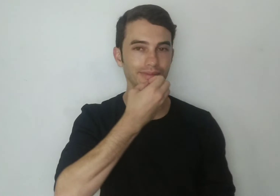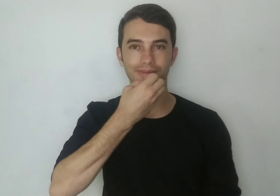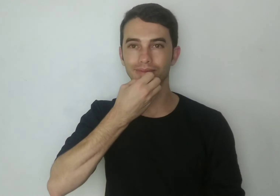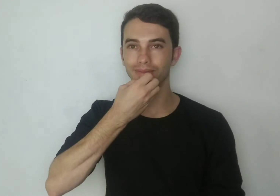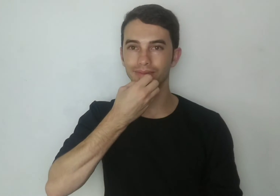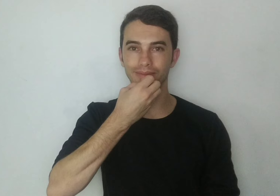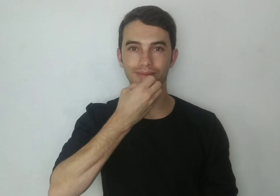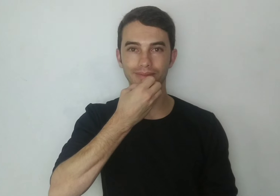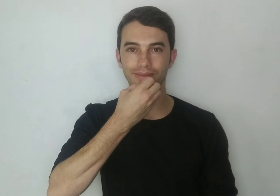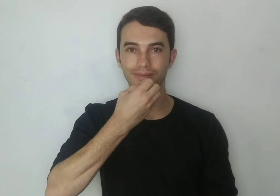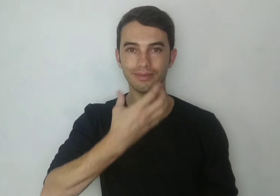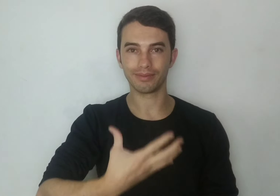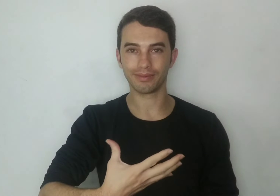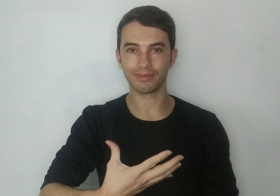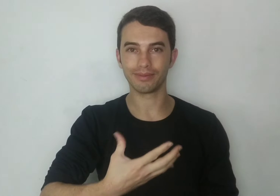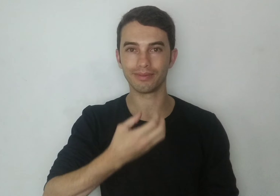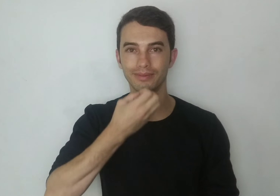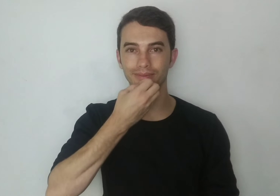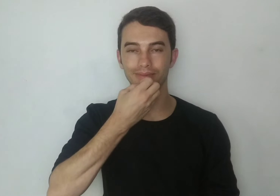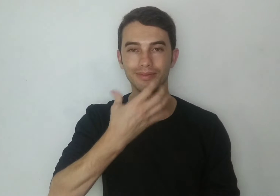Bom, bem ou boa.